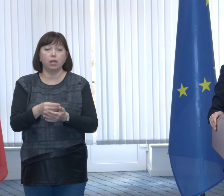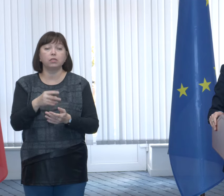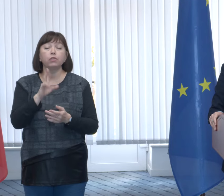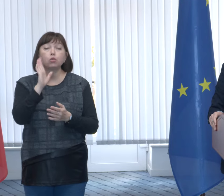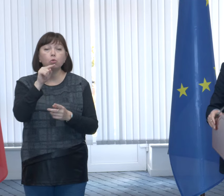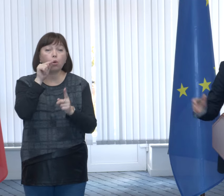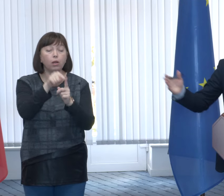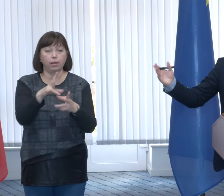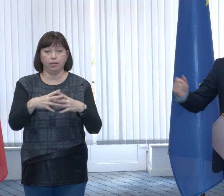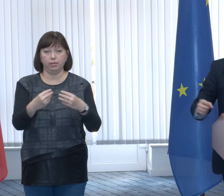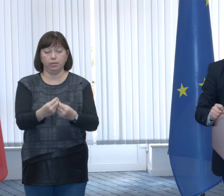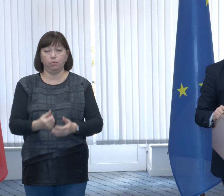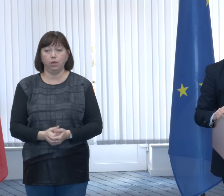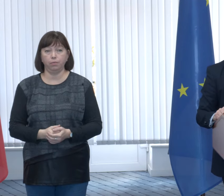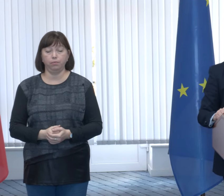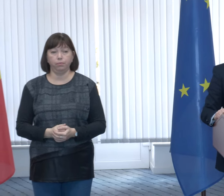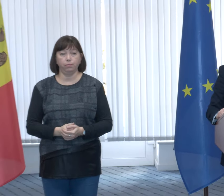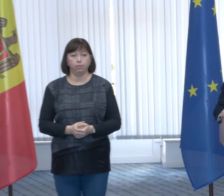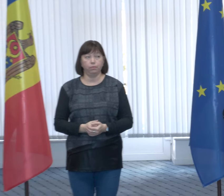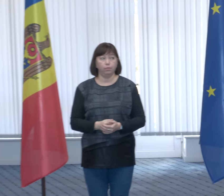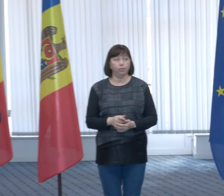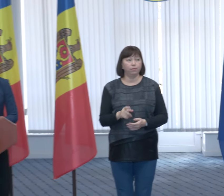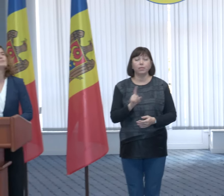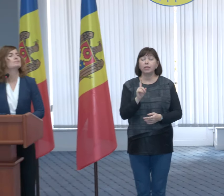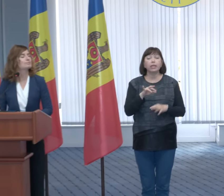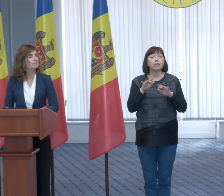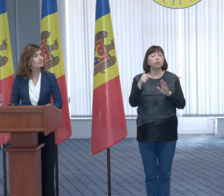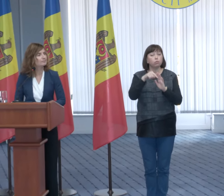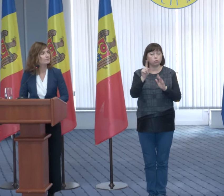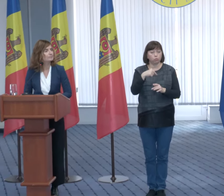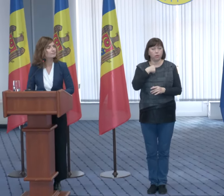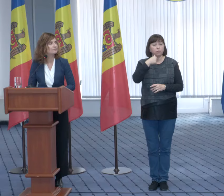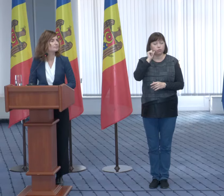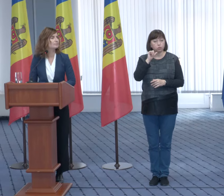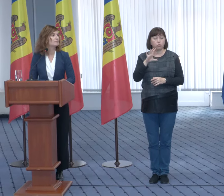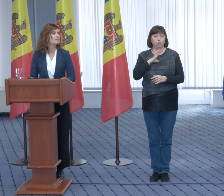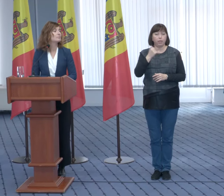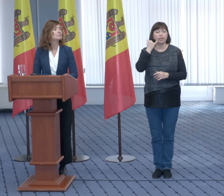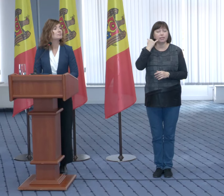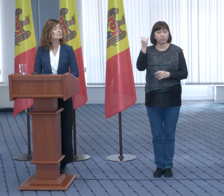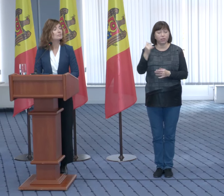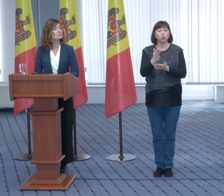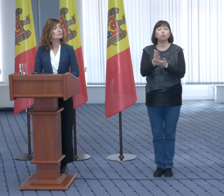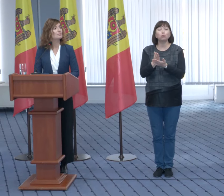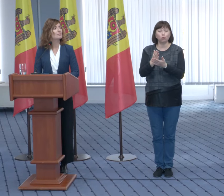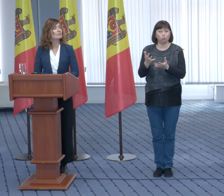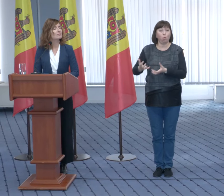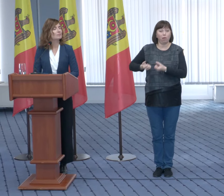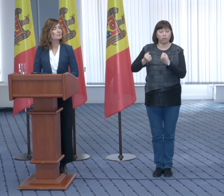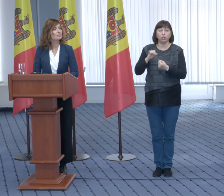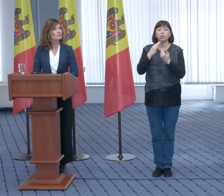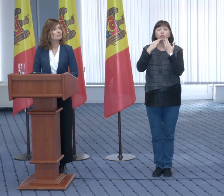familie. Nu știu, Cornea, dacă... M kaful murire de telipodabilare